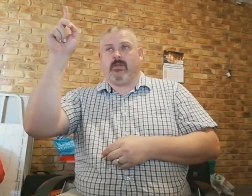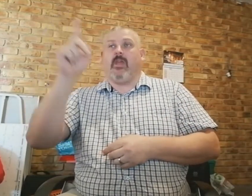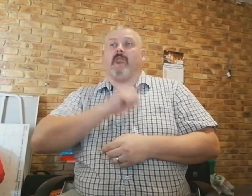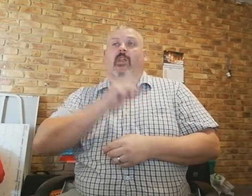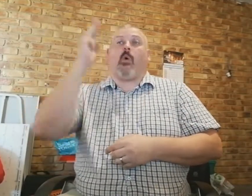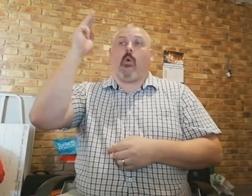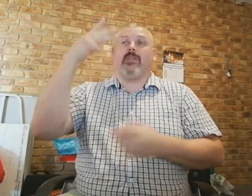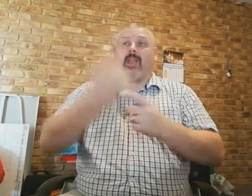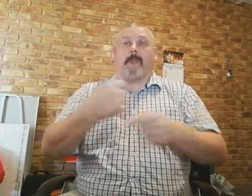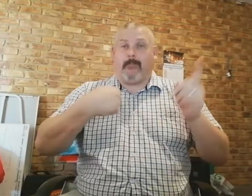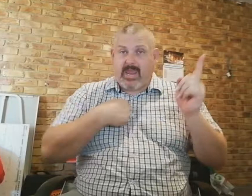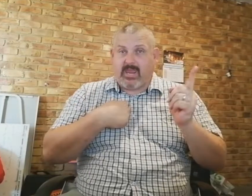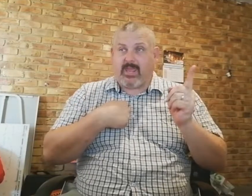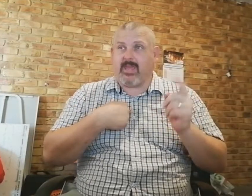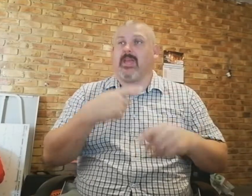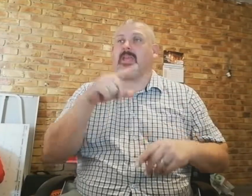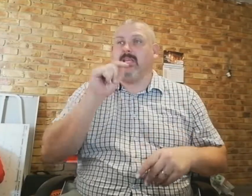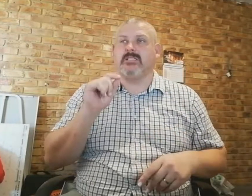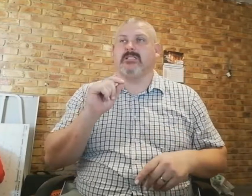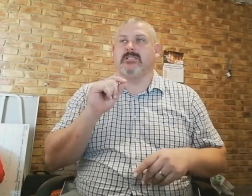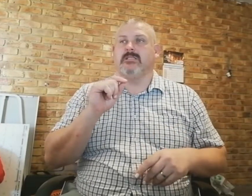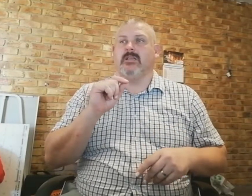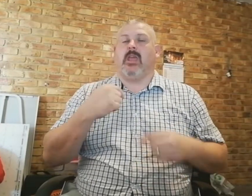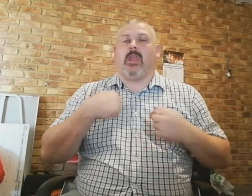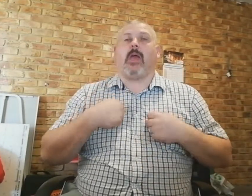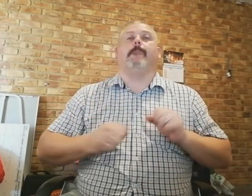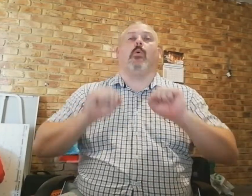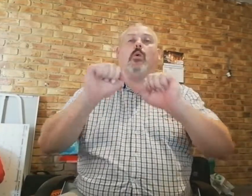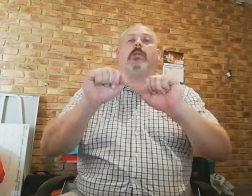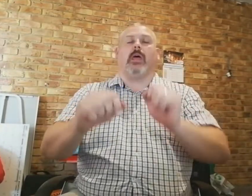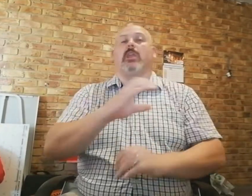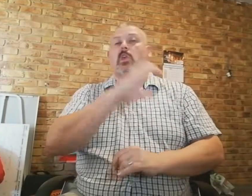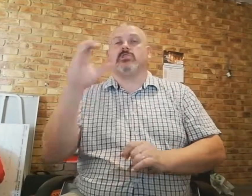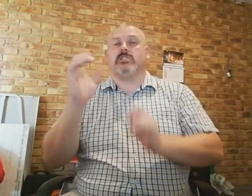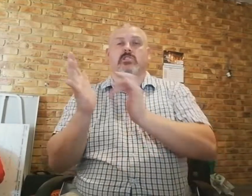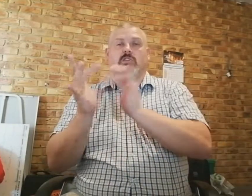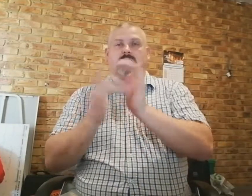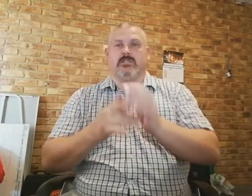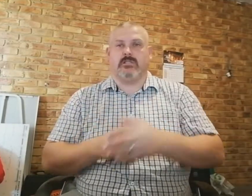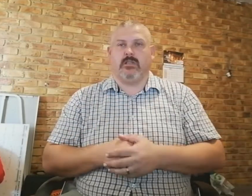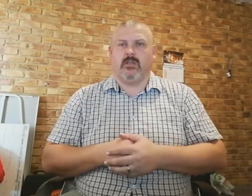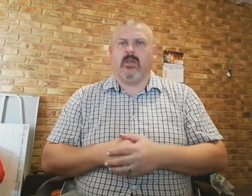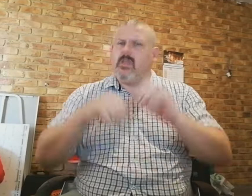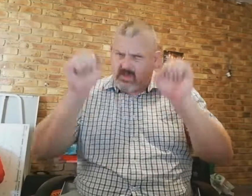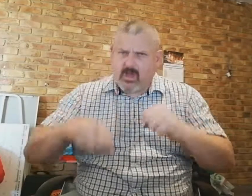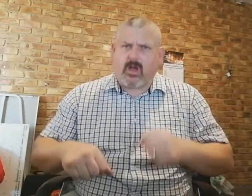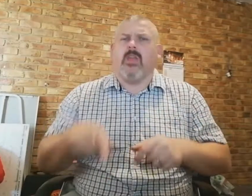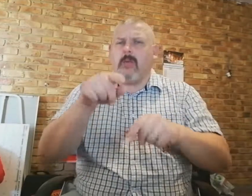Van God het my gekies. Ek bewoord aan die Jesus. Ja, die